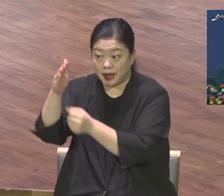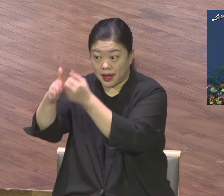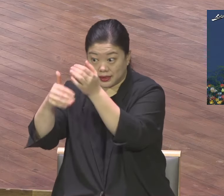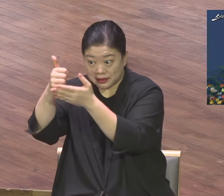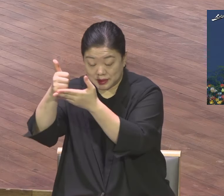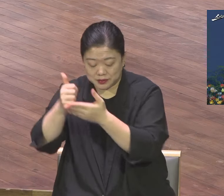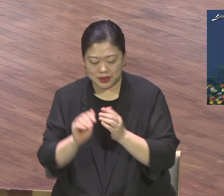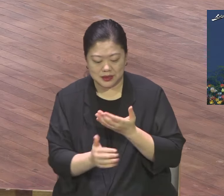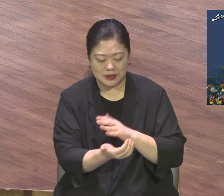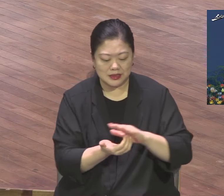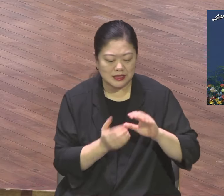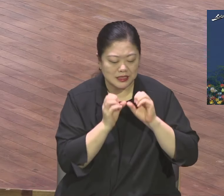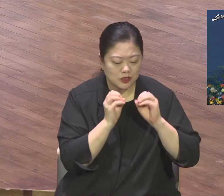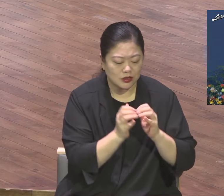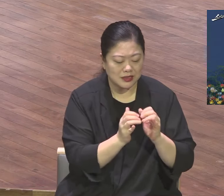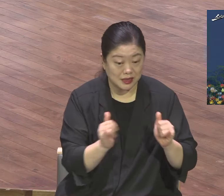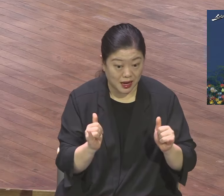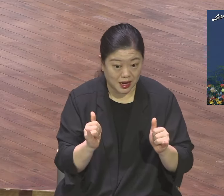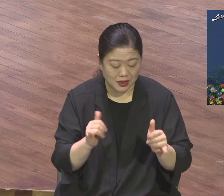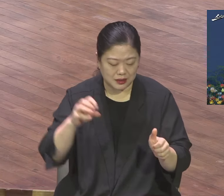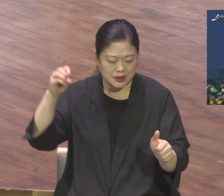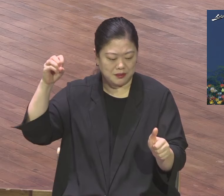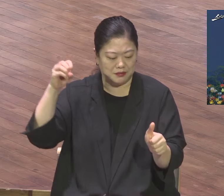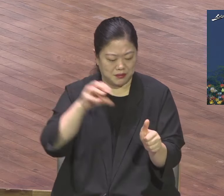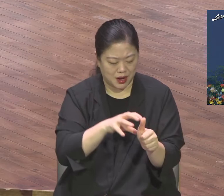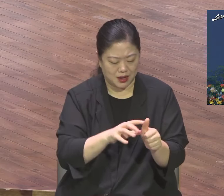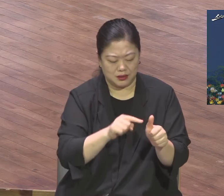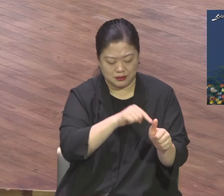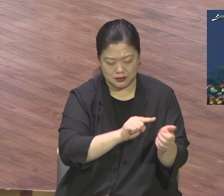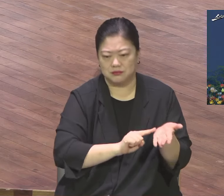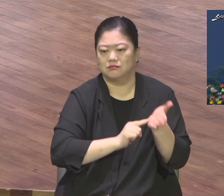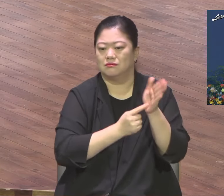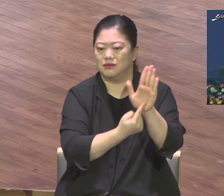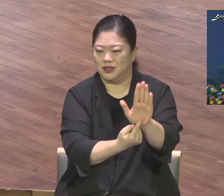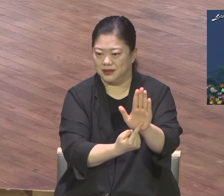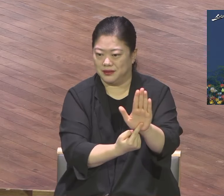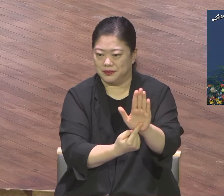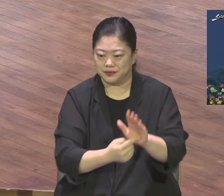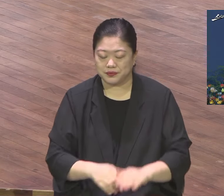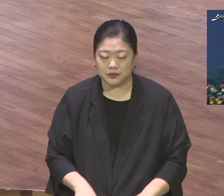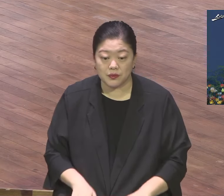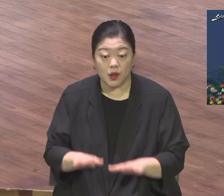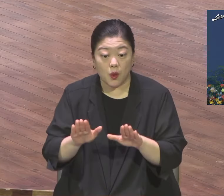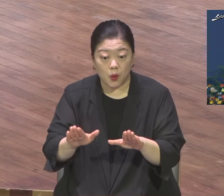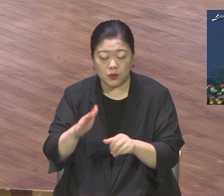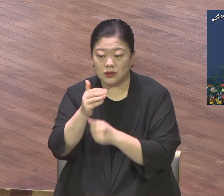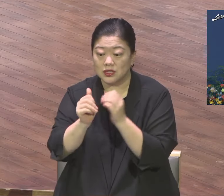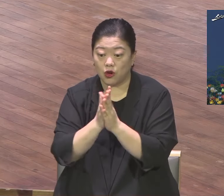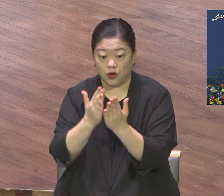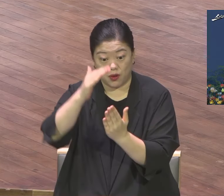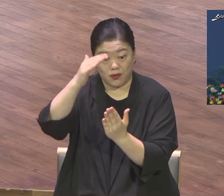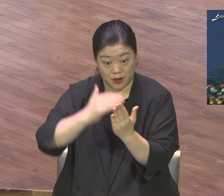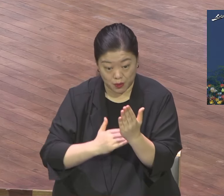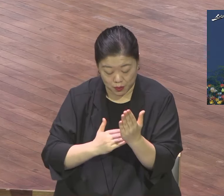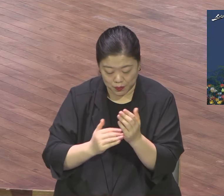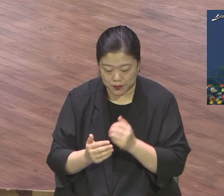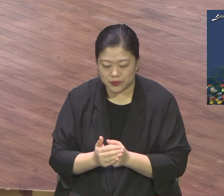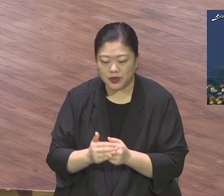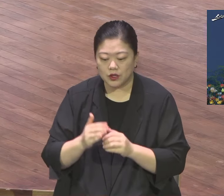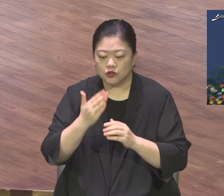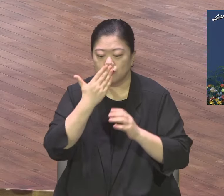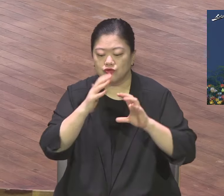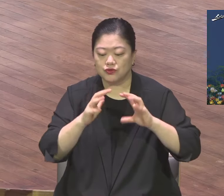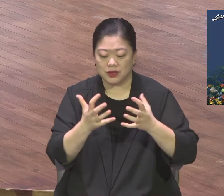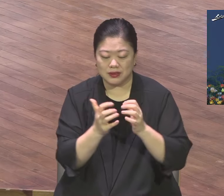오늘 본문 이사야 26장, 이거 26장은요 구원의 성에 들어가는 유다 백성들의 찬양이